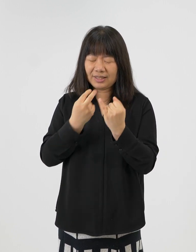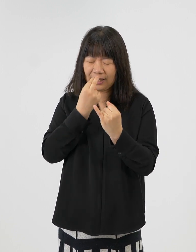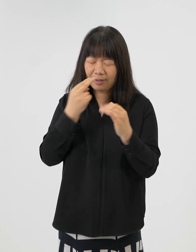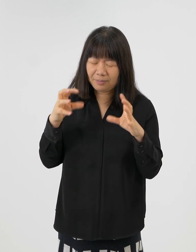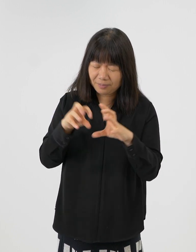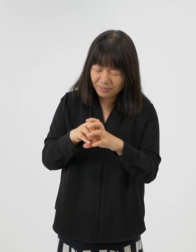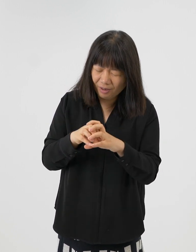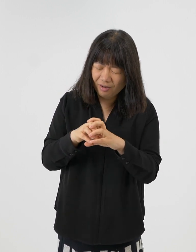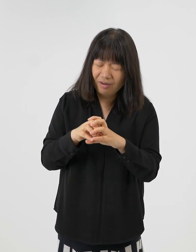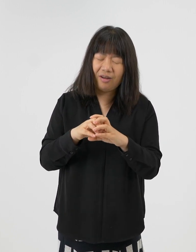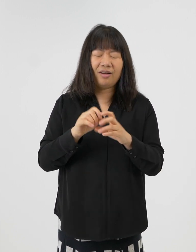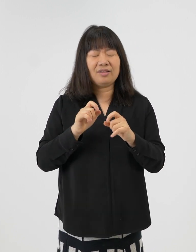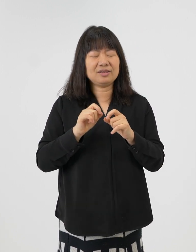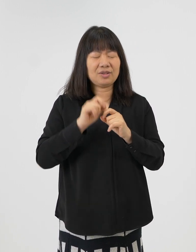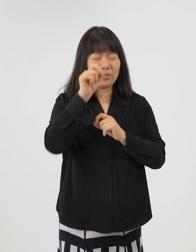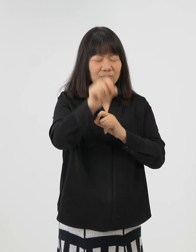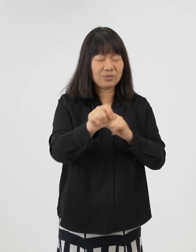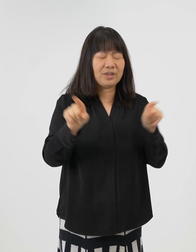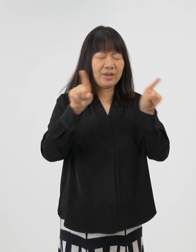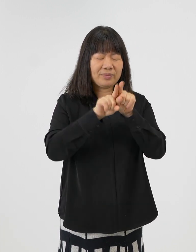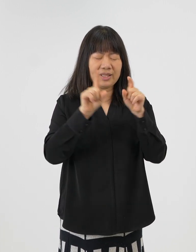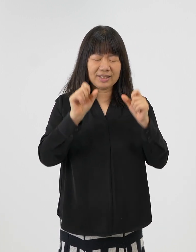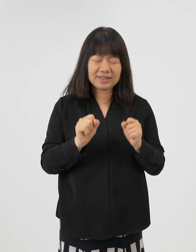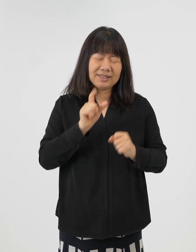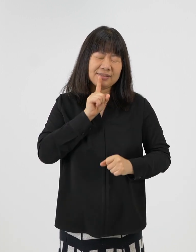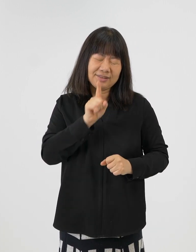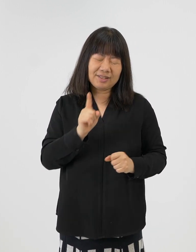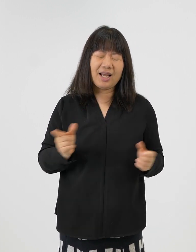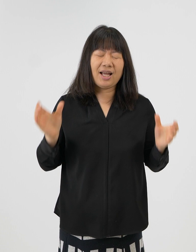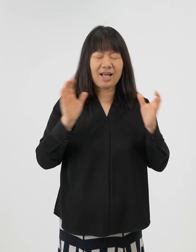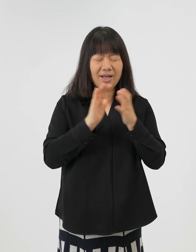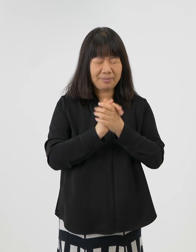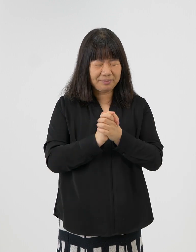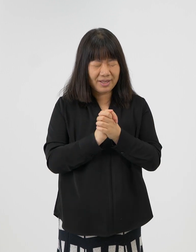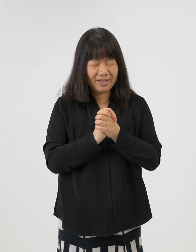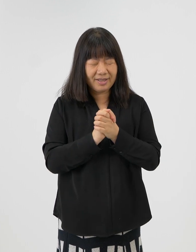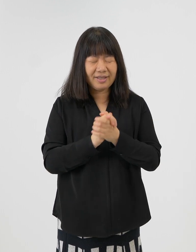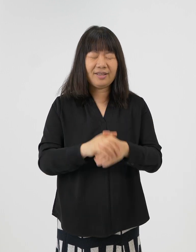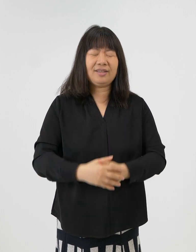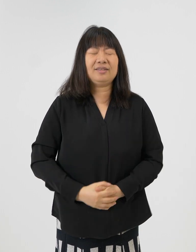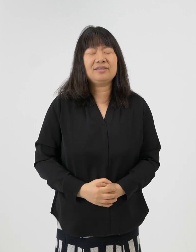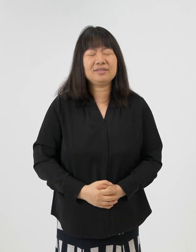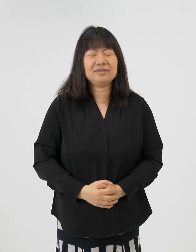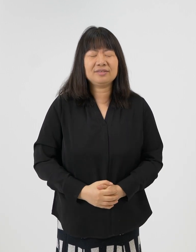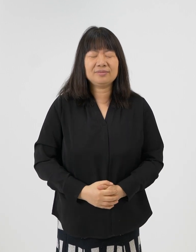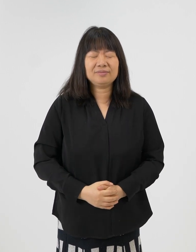생명까지 영원토록 함께 있을지어다. 아멘.